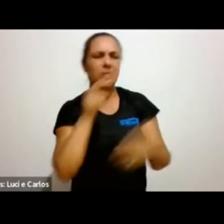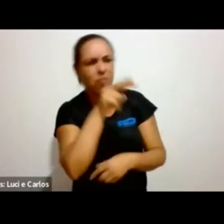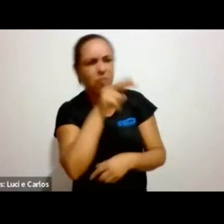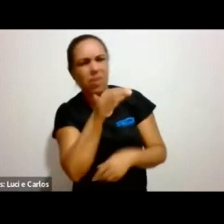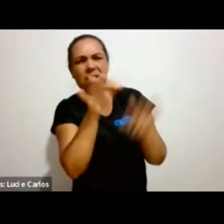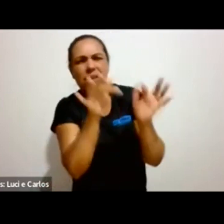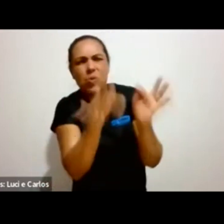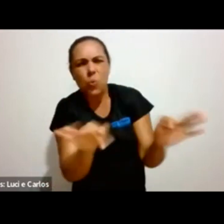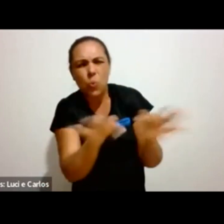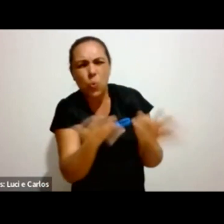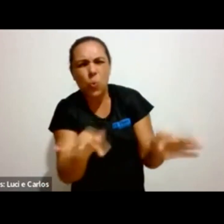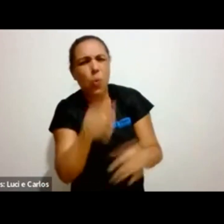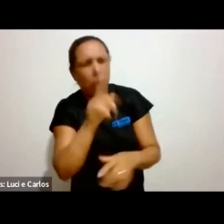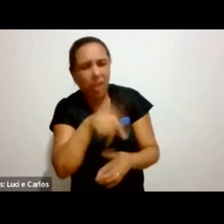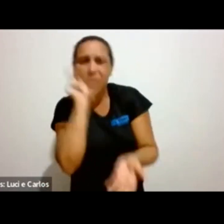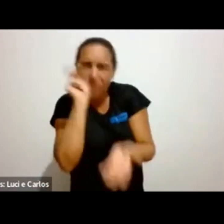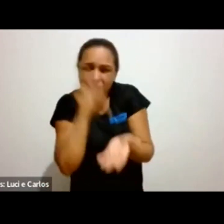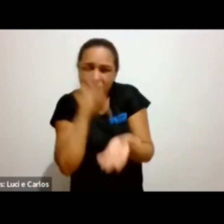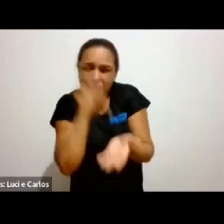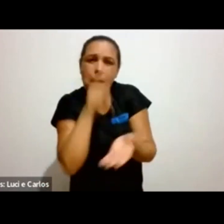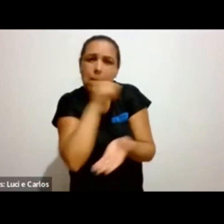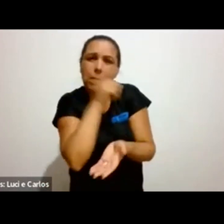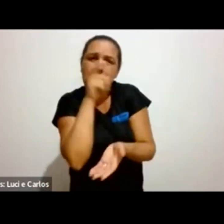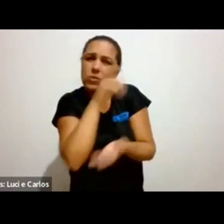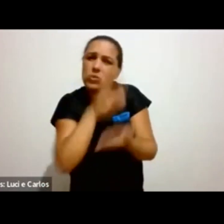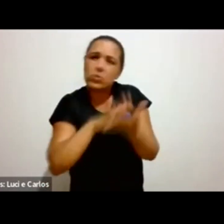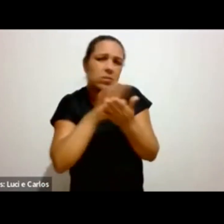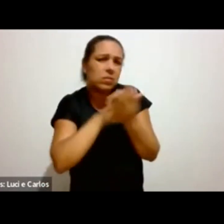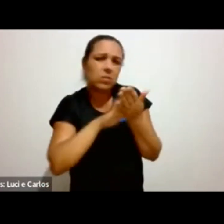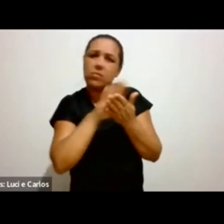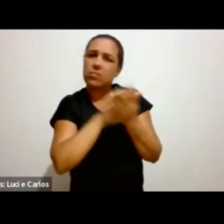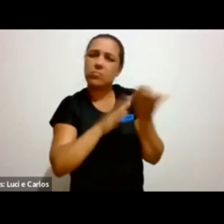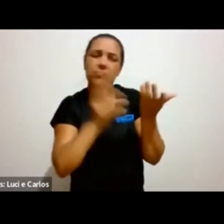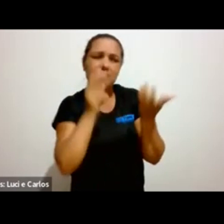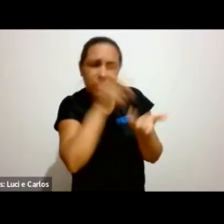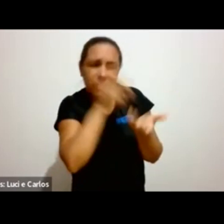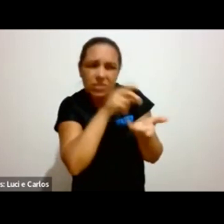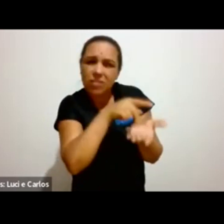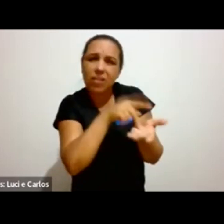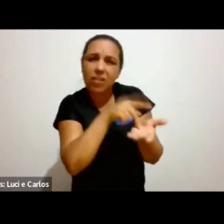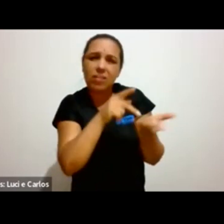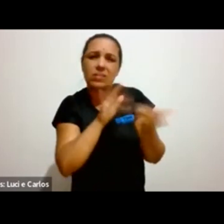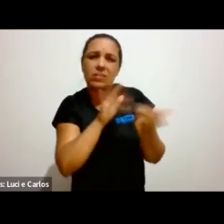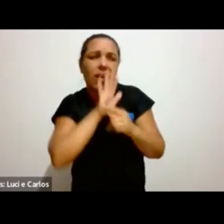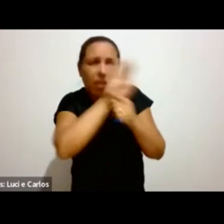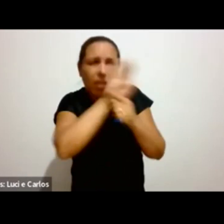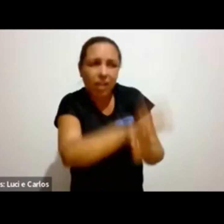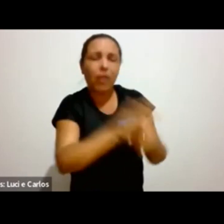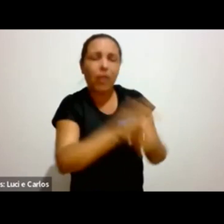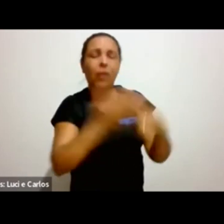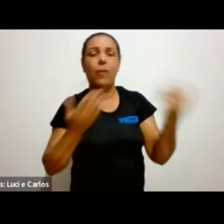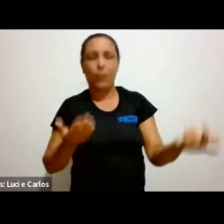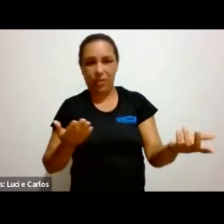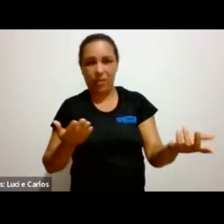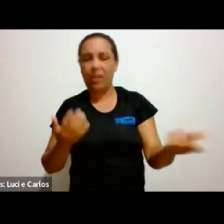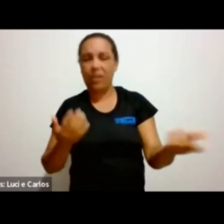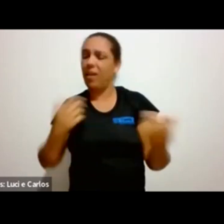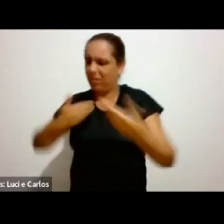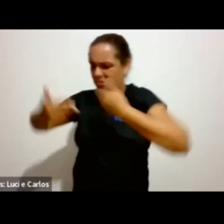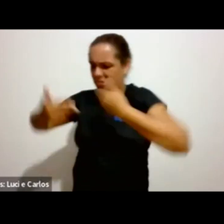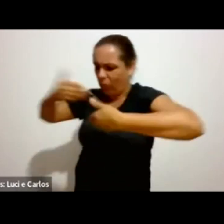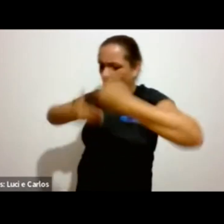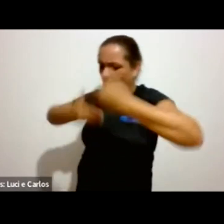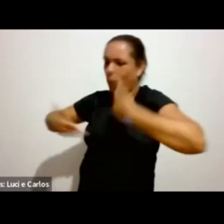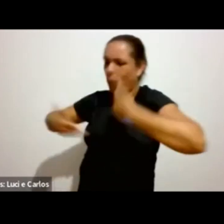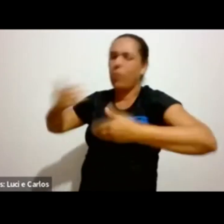tem uma dor real. Isso machuca muito, né? Você já tem múltiplas dores. Encontra dificuldade em ter